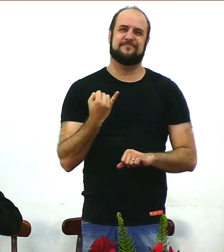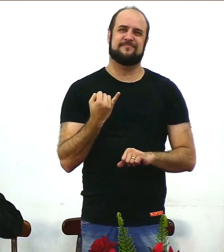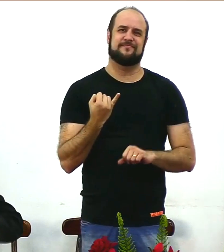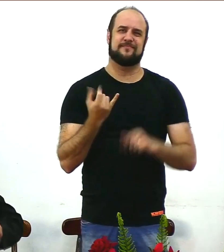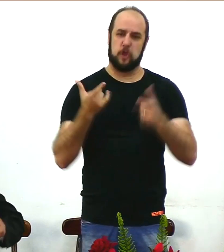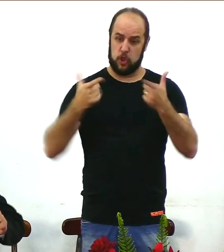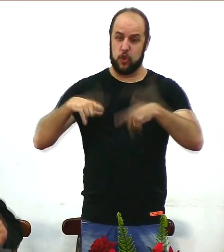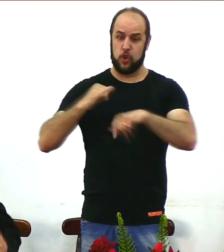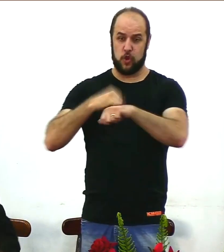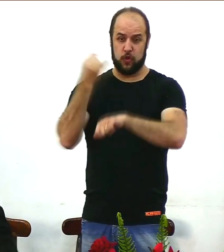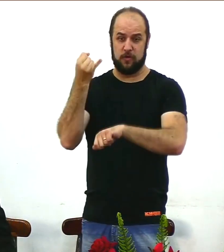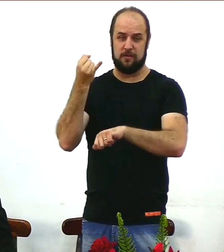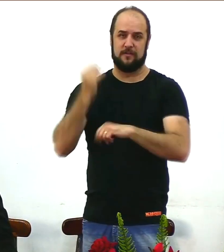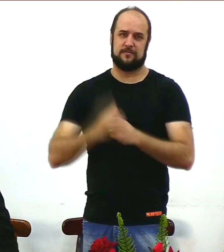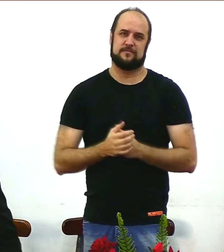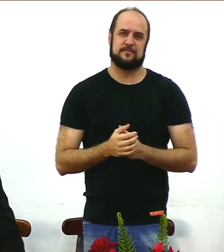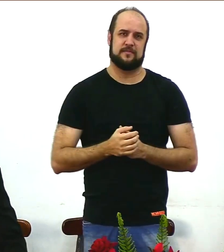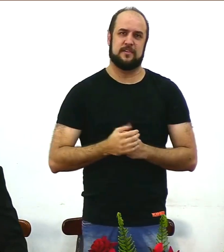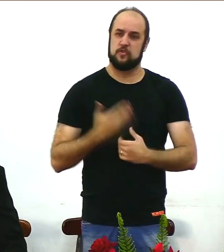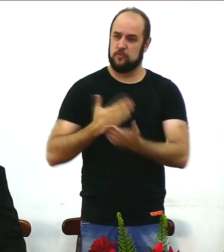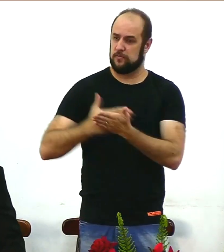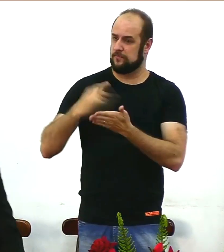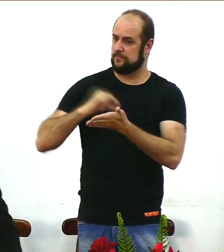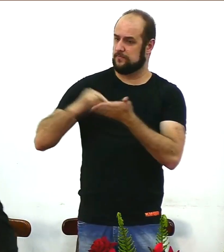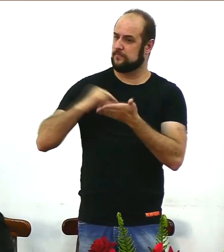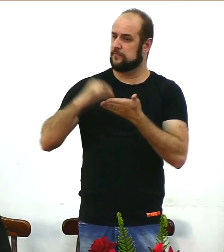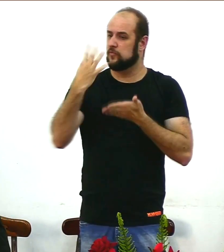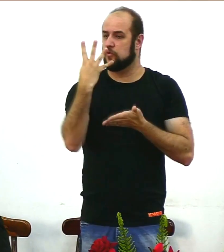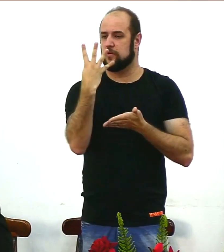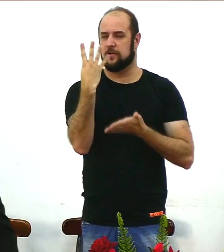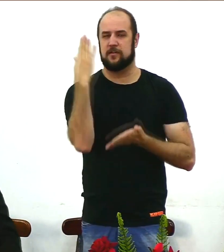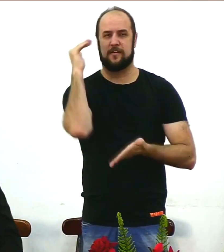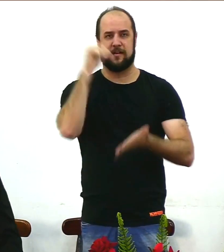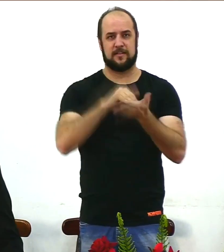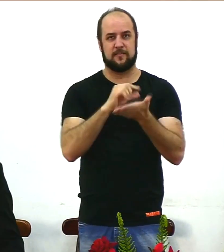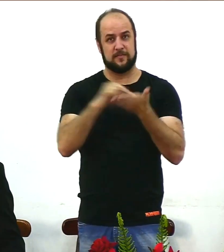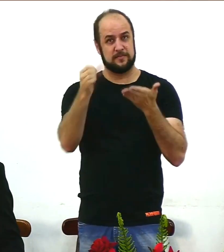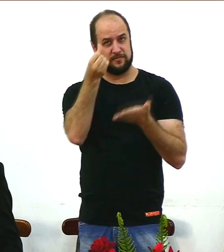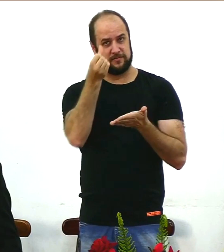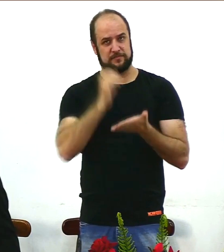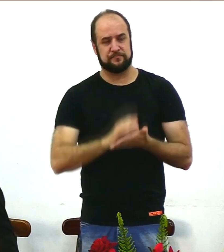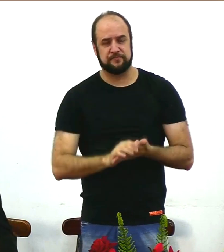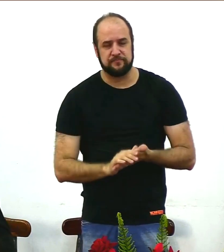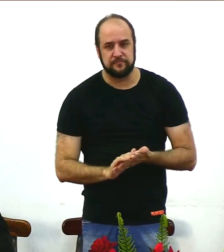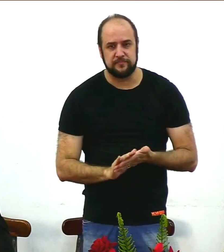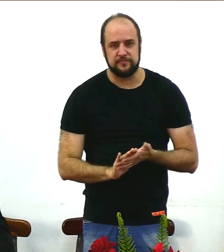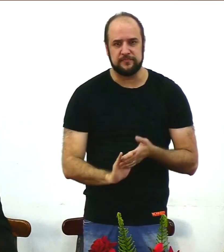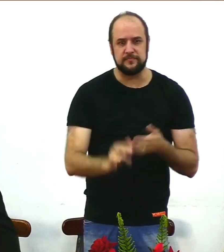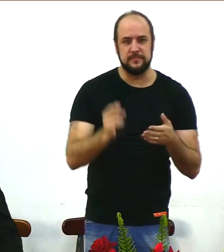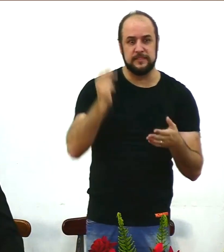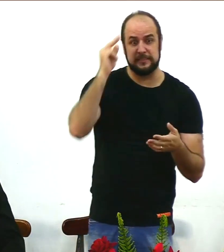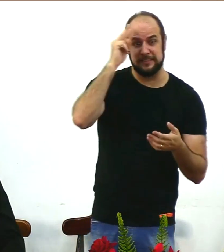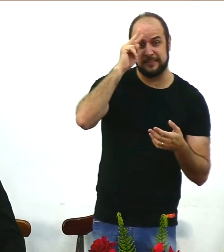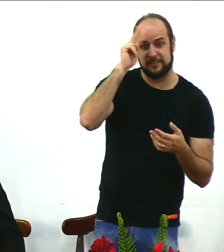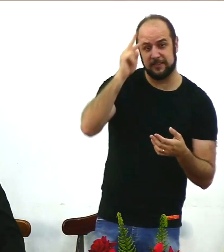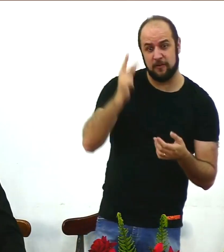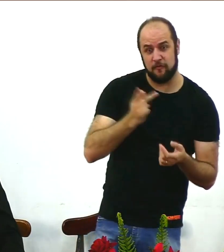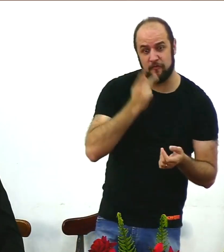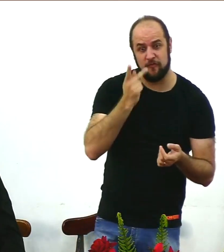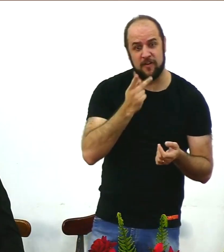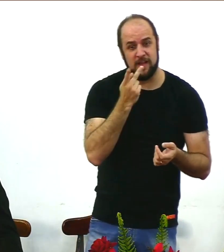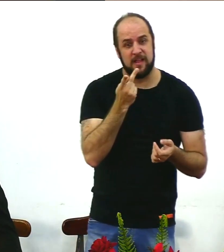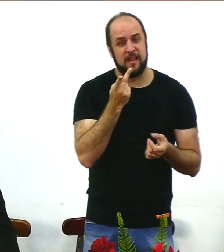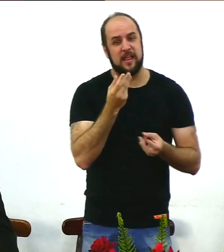de tentar encontrar as respostas certas, eles tinham de lidar com outra coisa também. Dos versículos 4